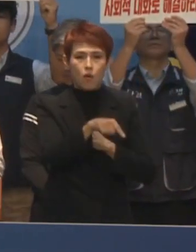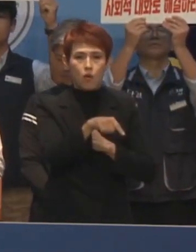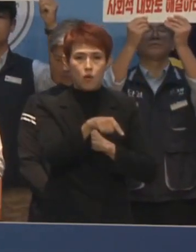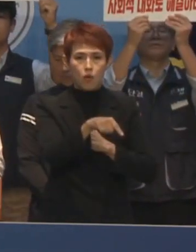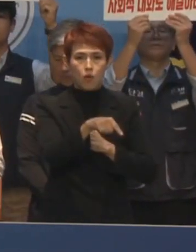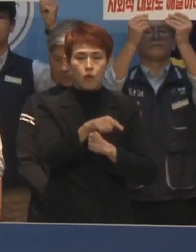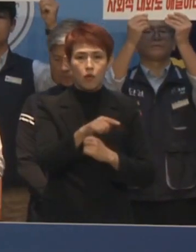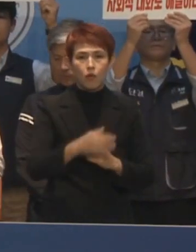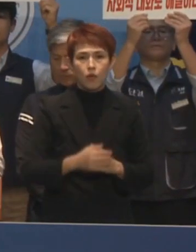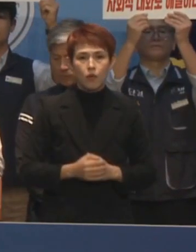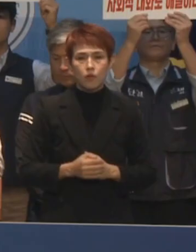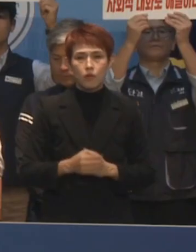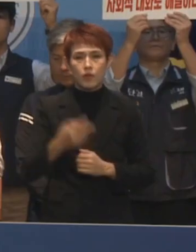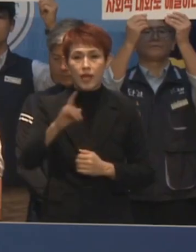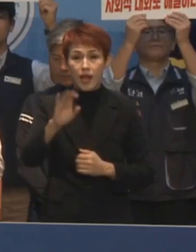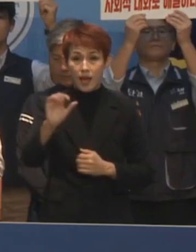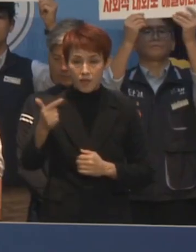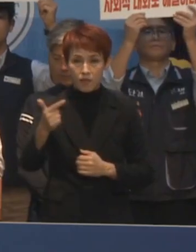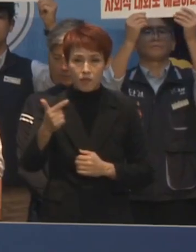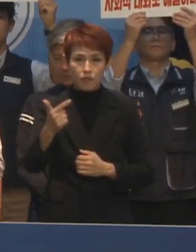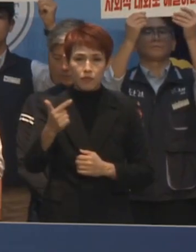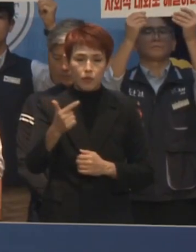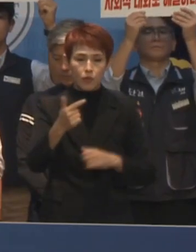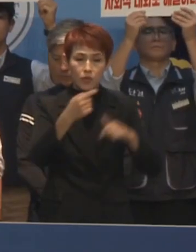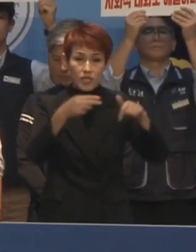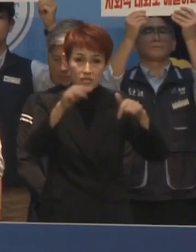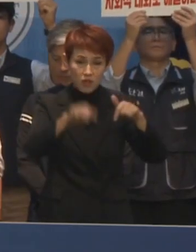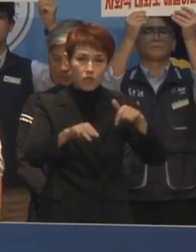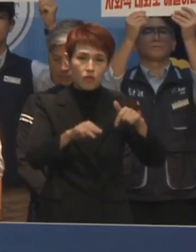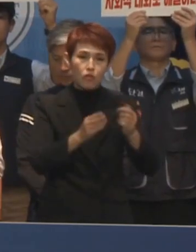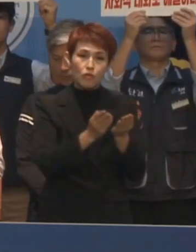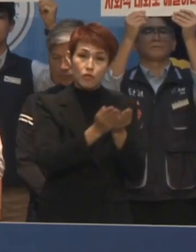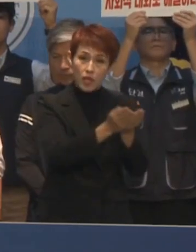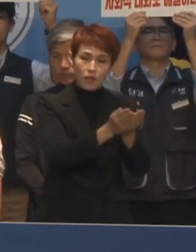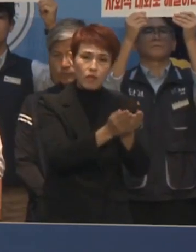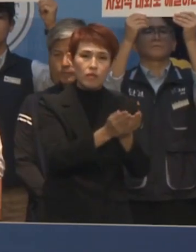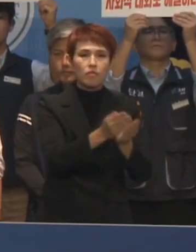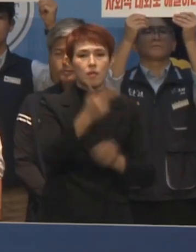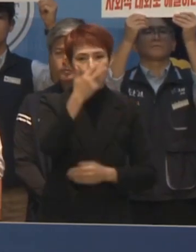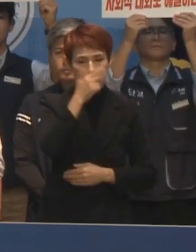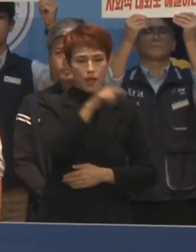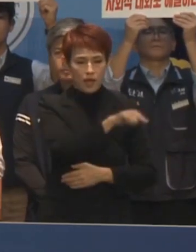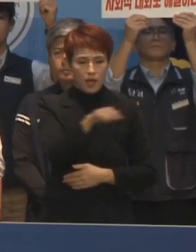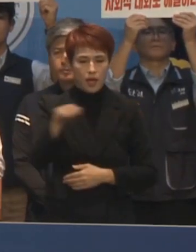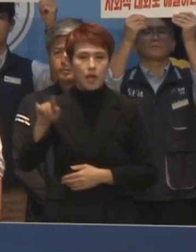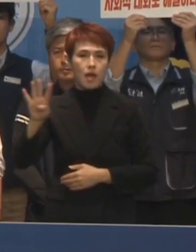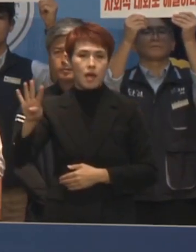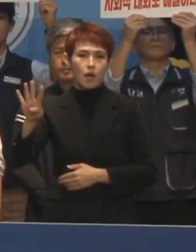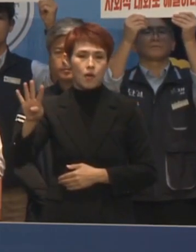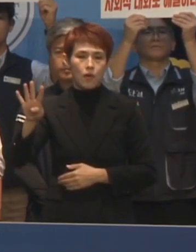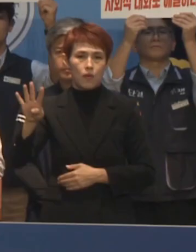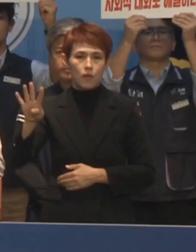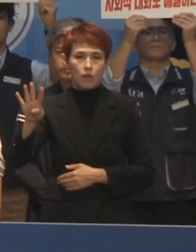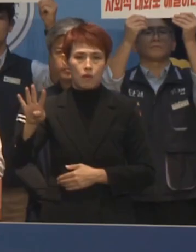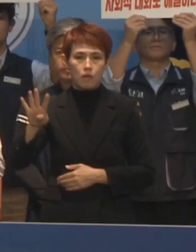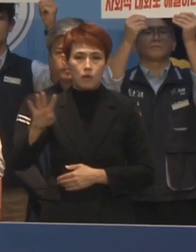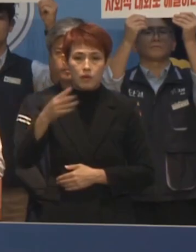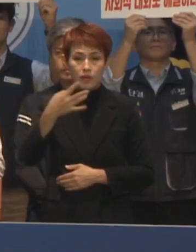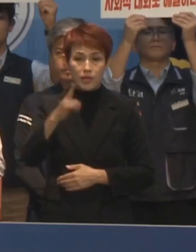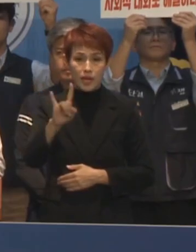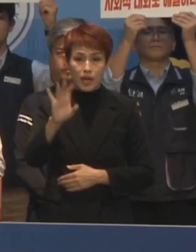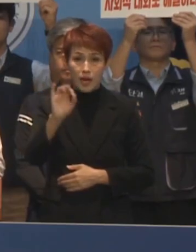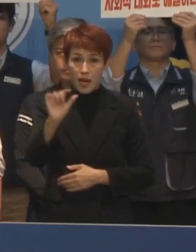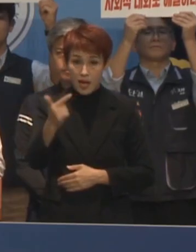사업장은 태안, 서인천, 군산, 평택에 걸쳐 있습니다. 특히